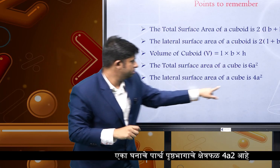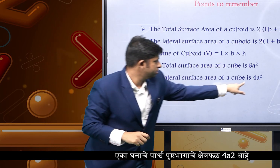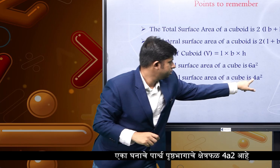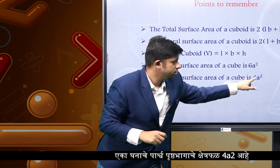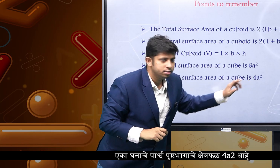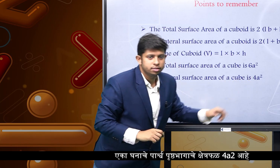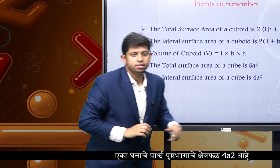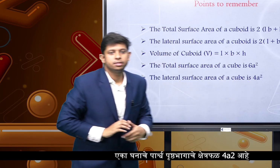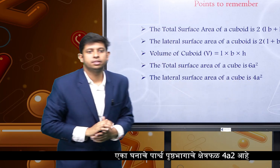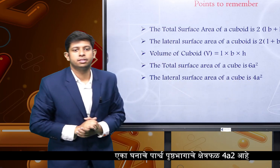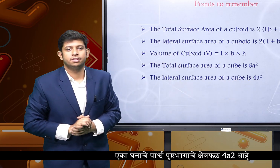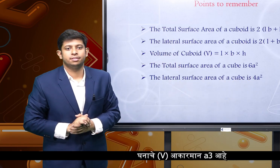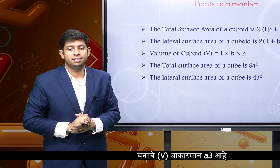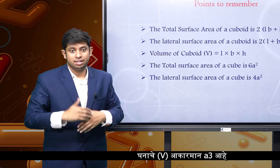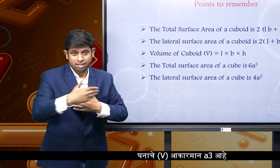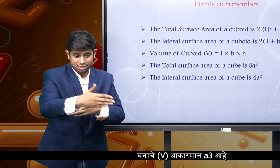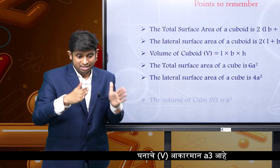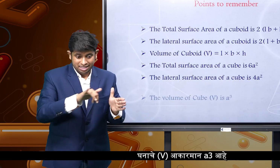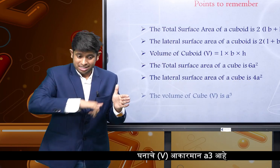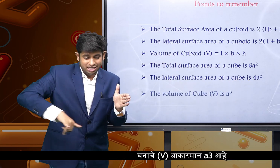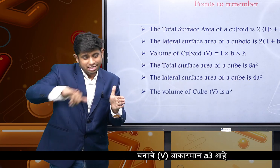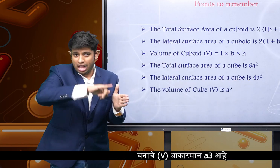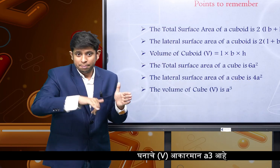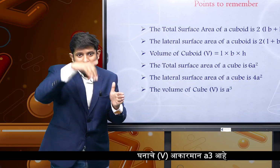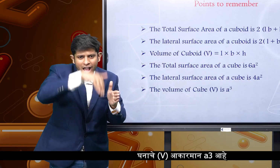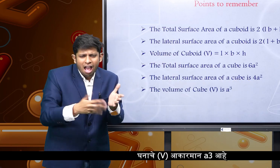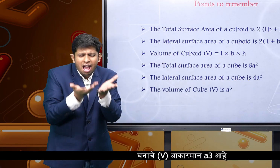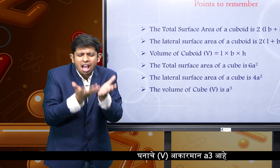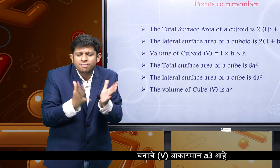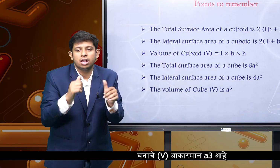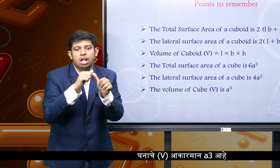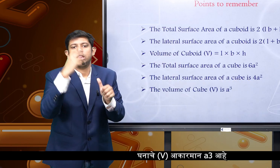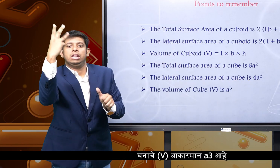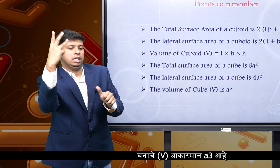घनाचे V आकारमान a चा घन आहे.